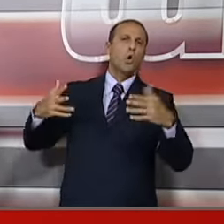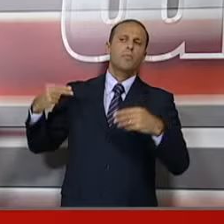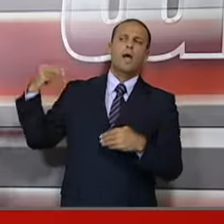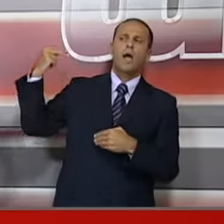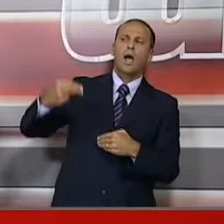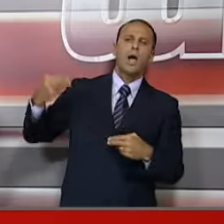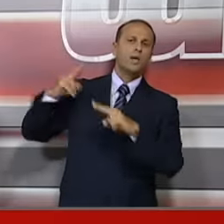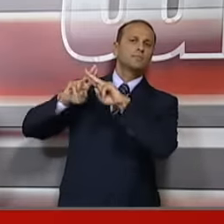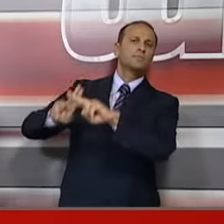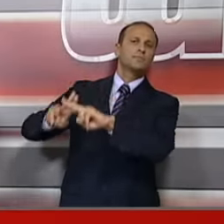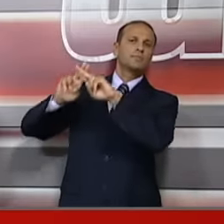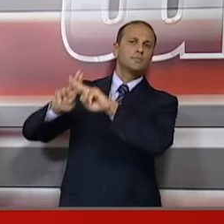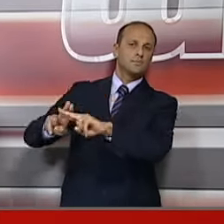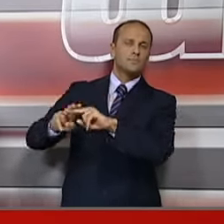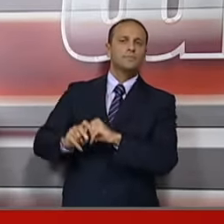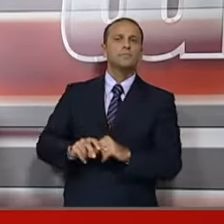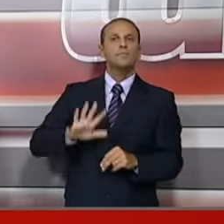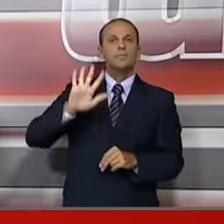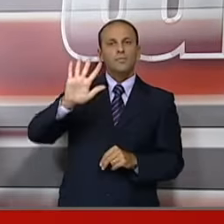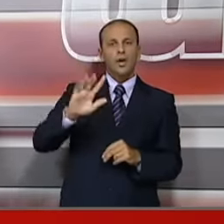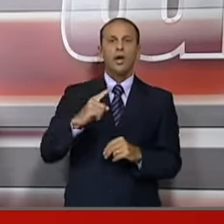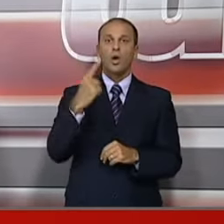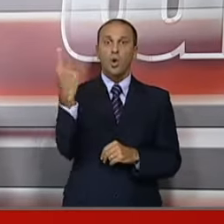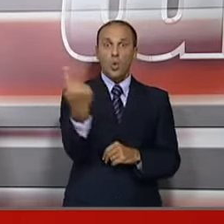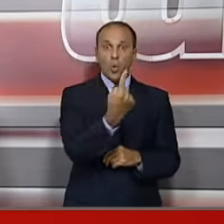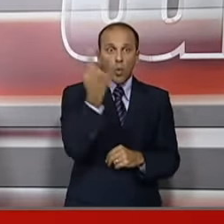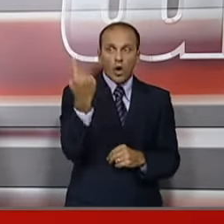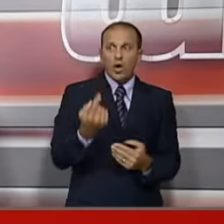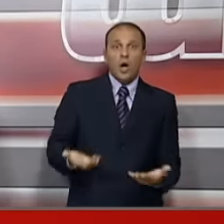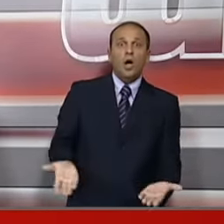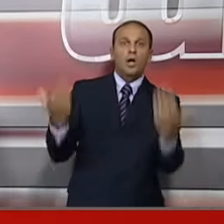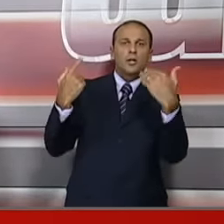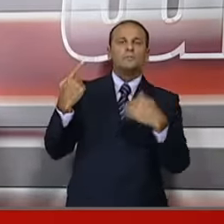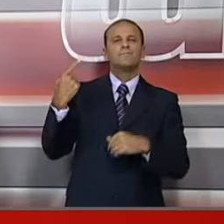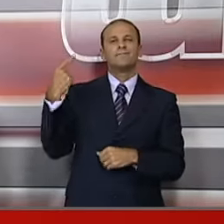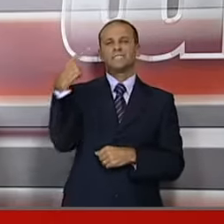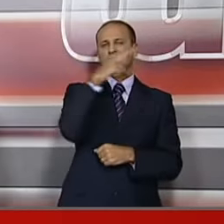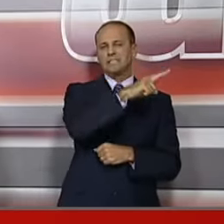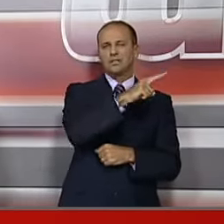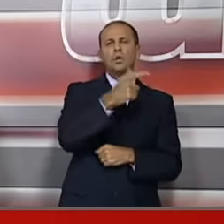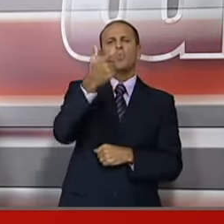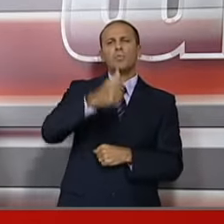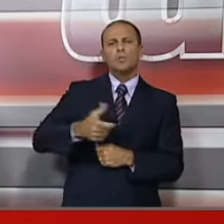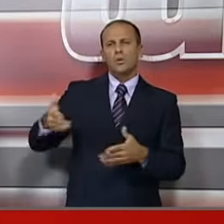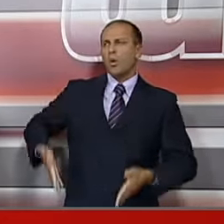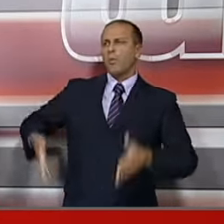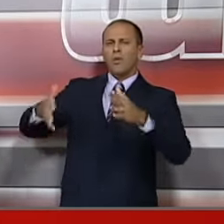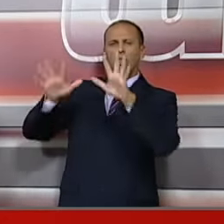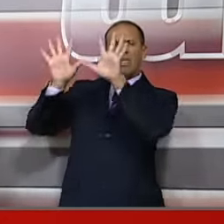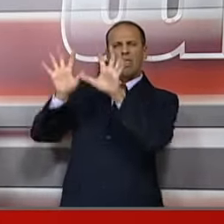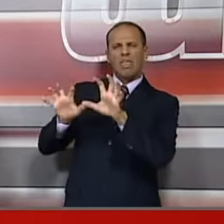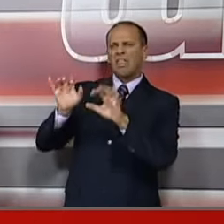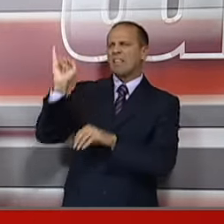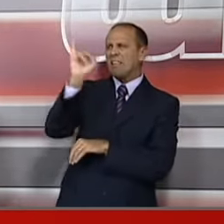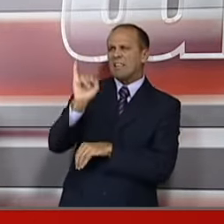l'ex hotel è però da ristrutturare anche per questo appare difficile trovare